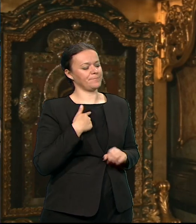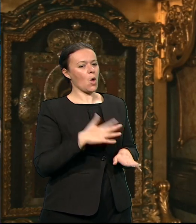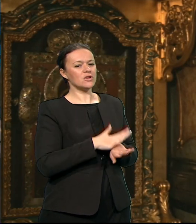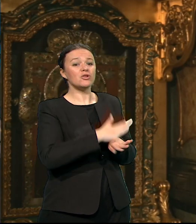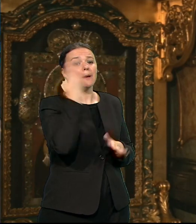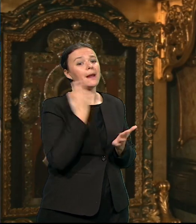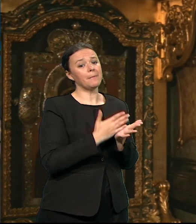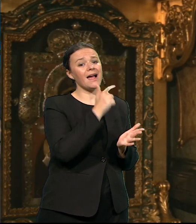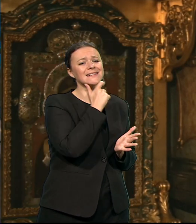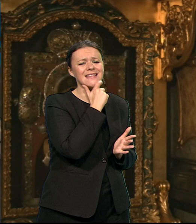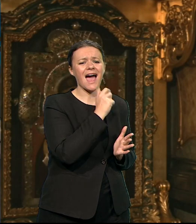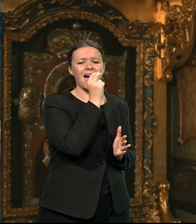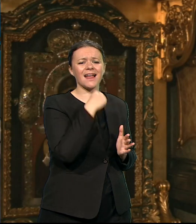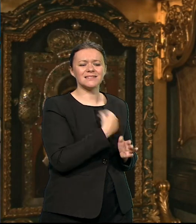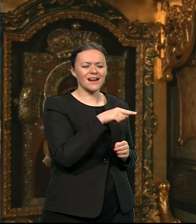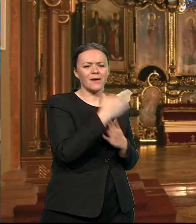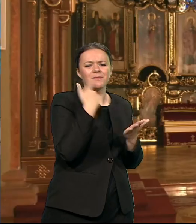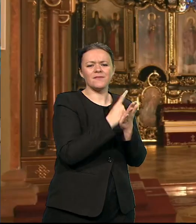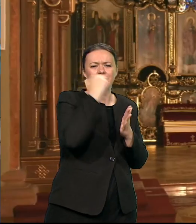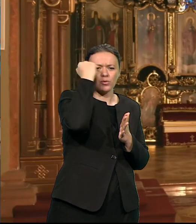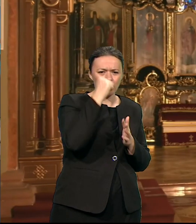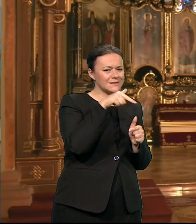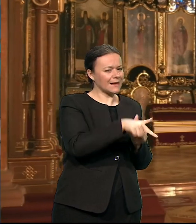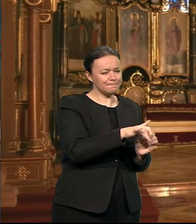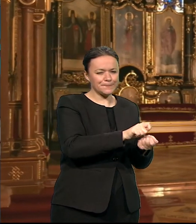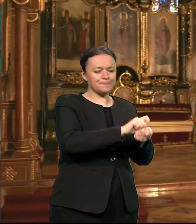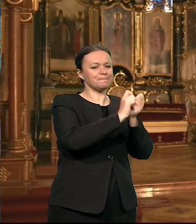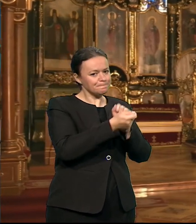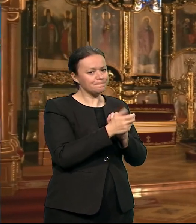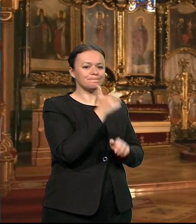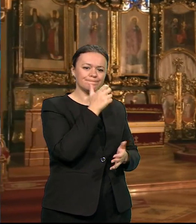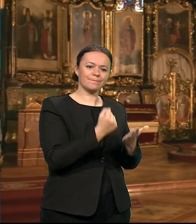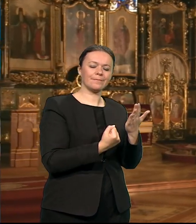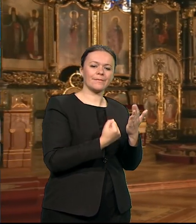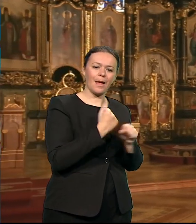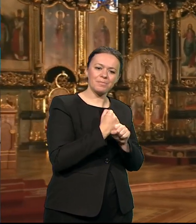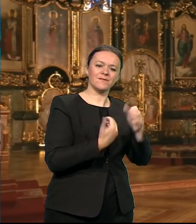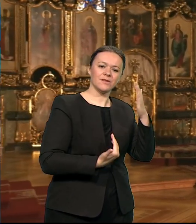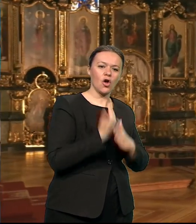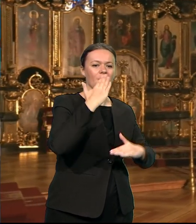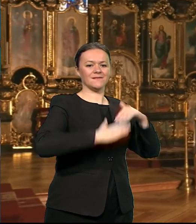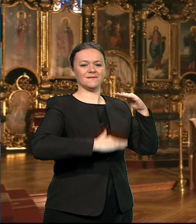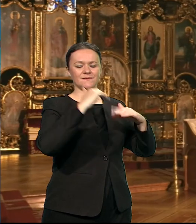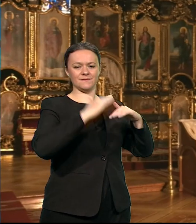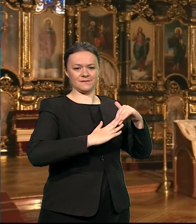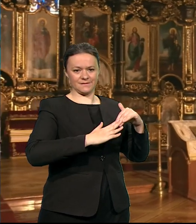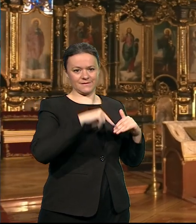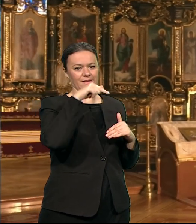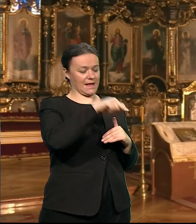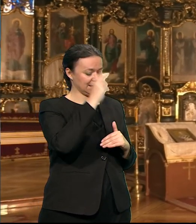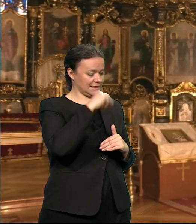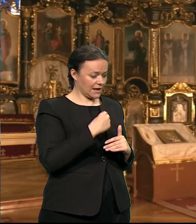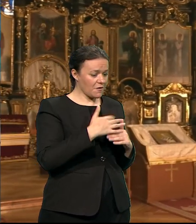je ovde postojala iz turskog doba napravi jedan novi reprezentativni barokni hram. 20 godina